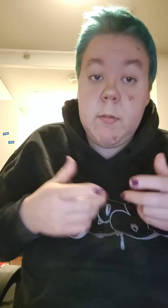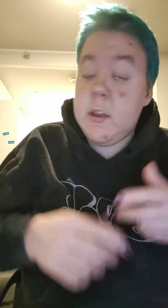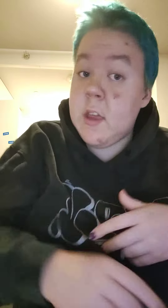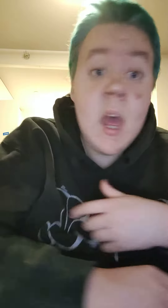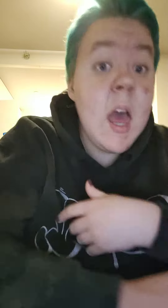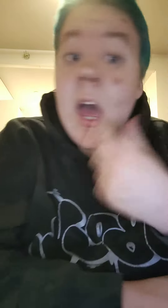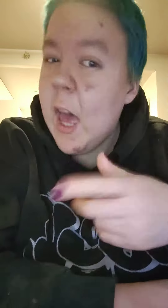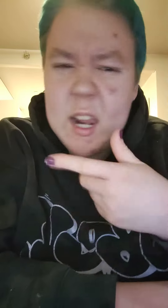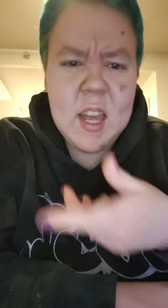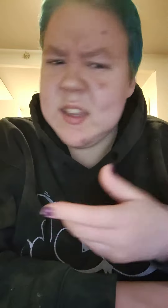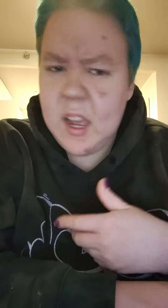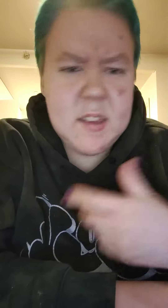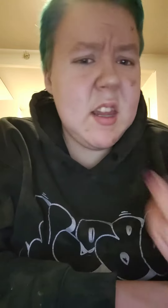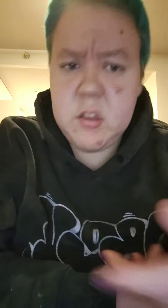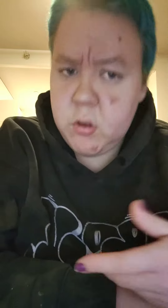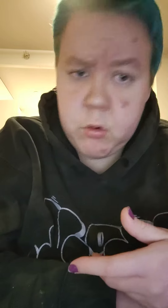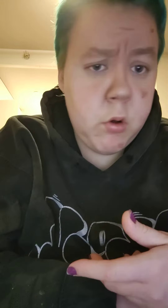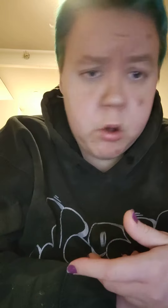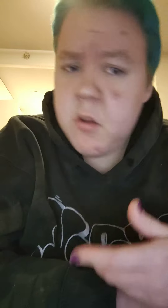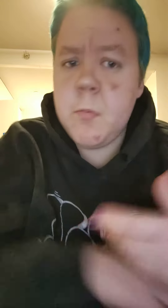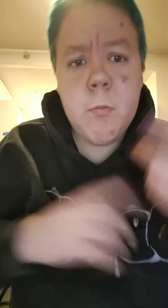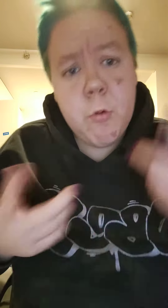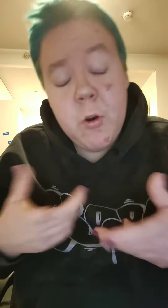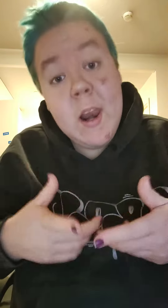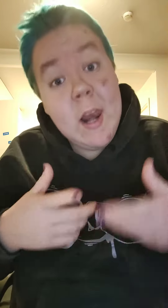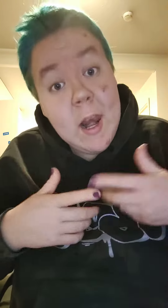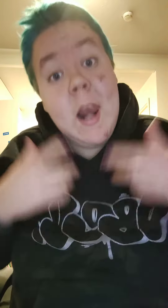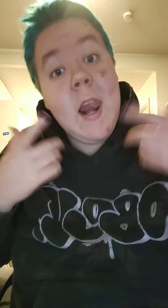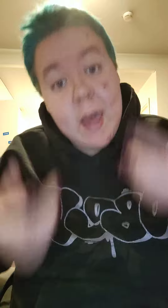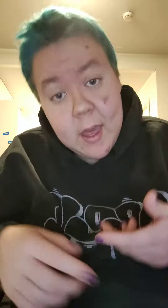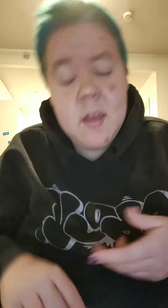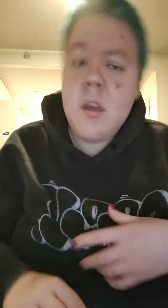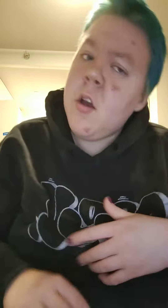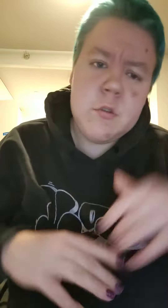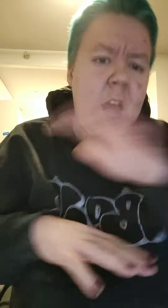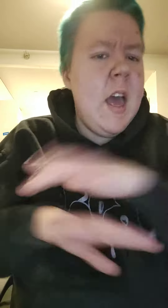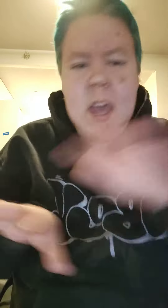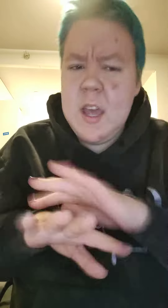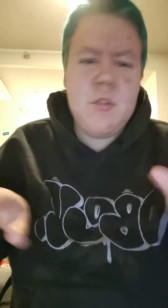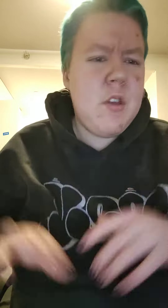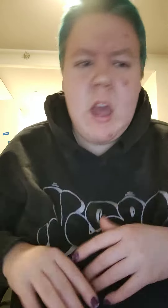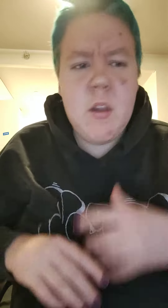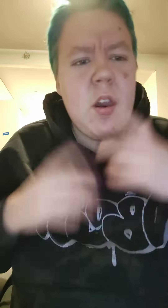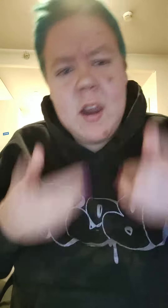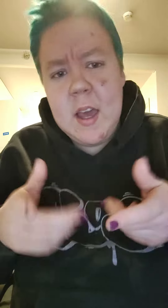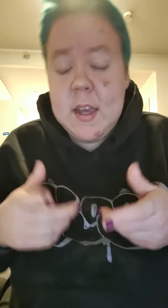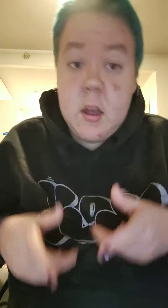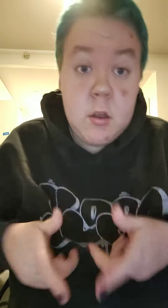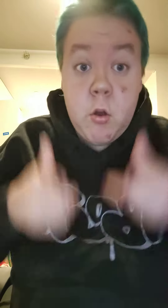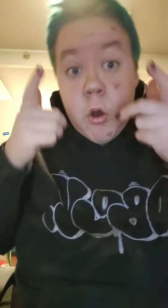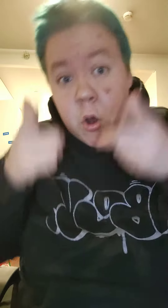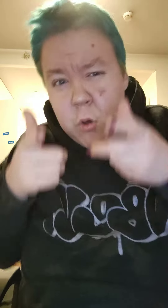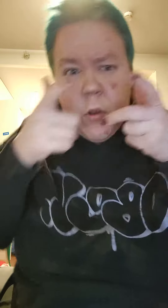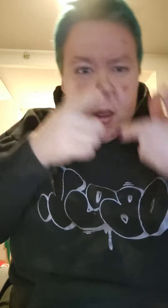ihmiset, älkää tekstaa mulle, joka ei tykkää minun laikaa, enkä oudot